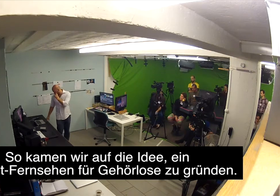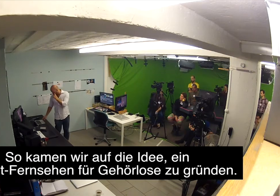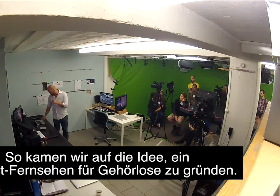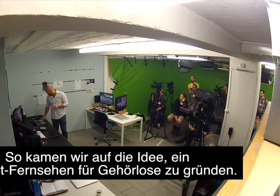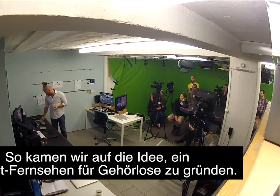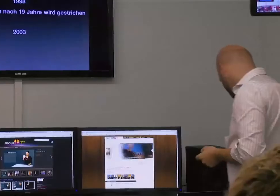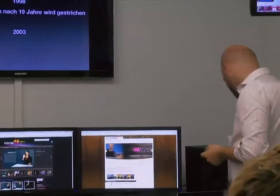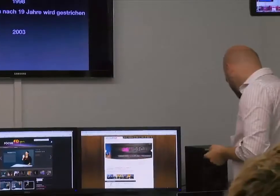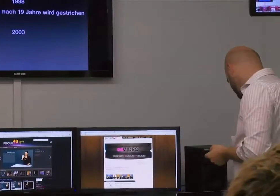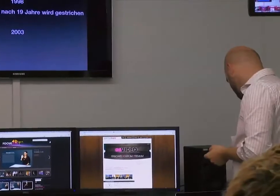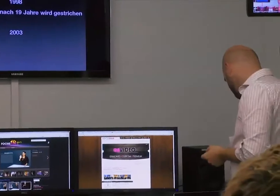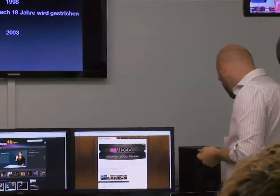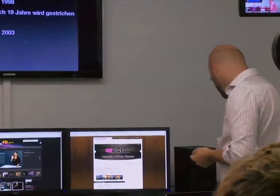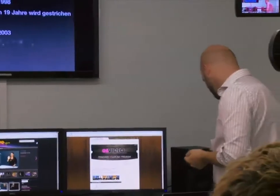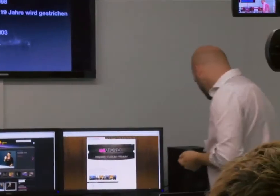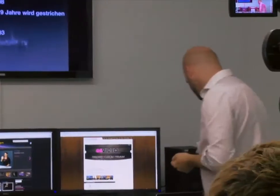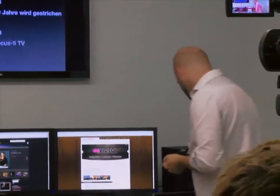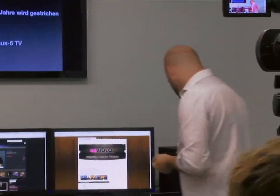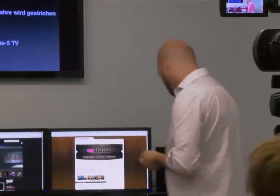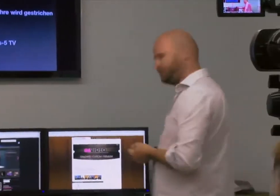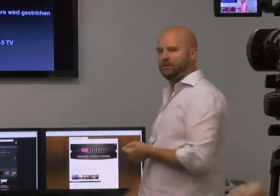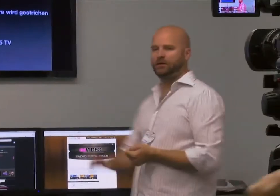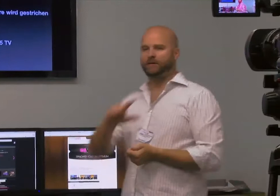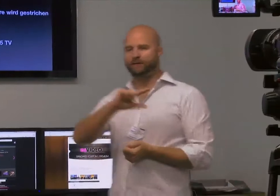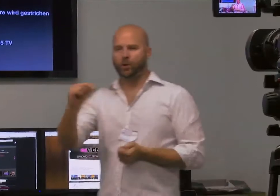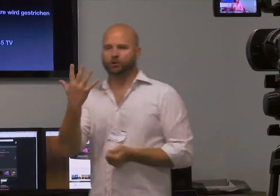doch ein Internetfernsehen für Gehörlose.